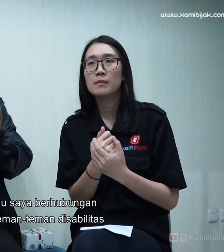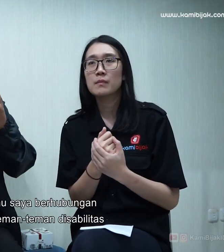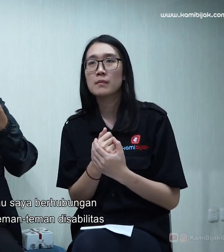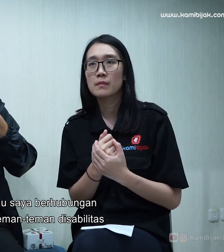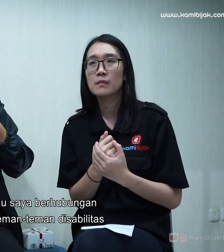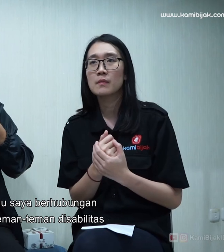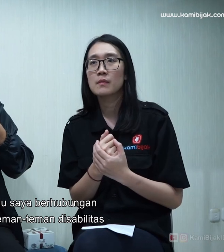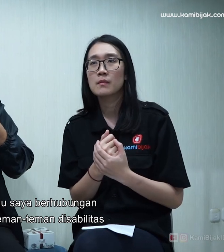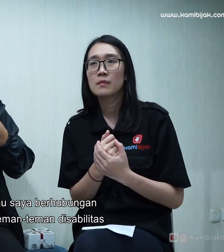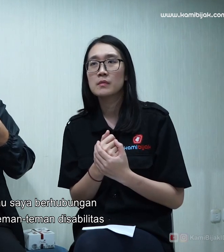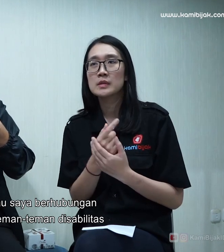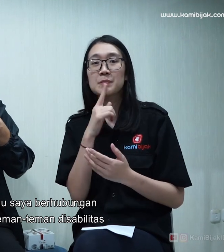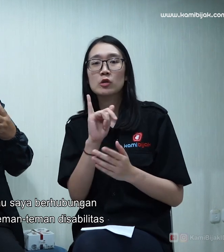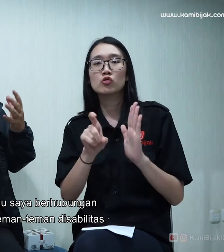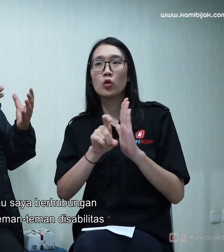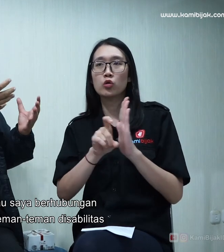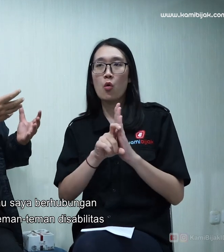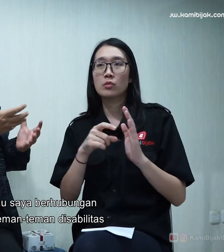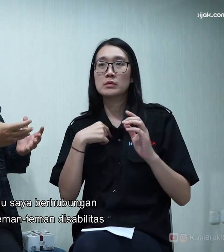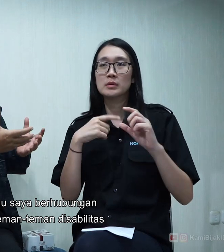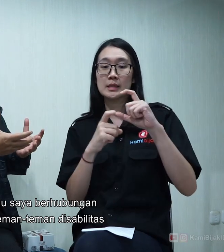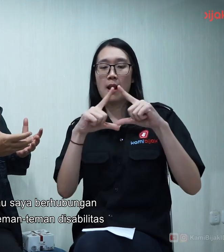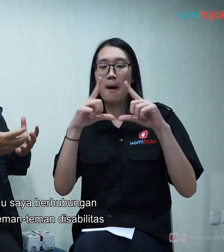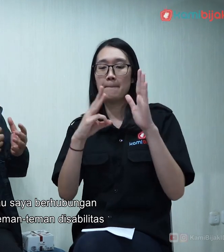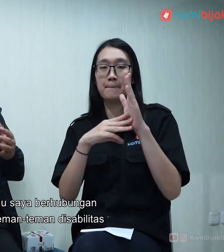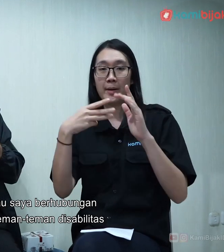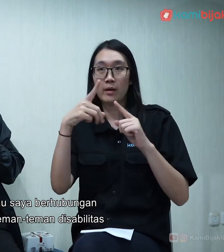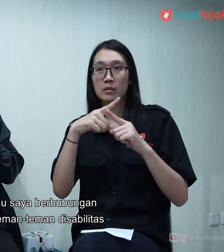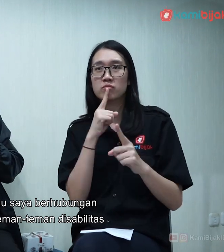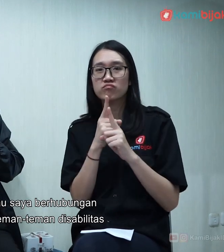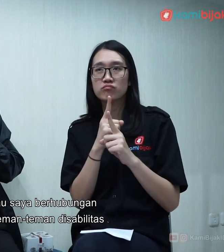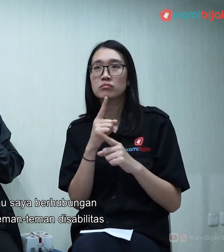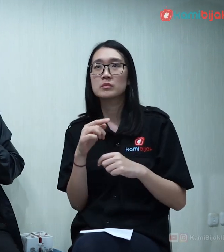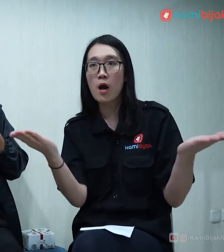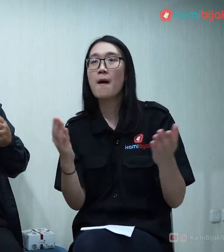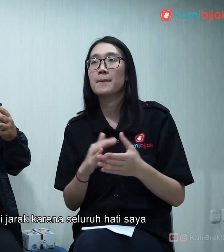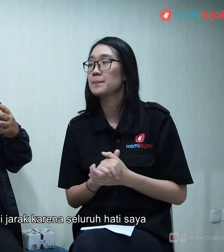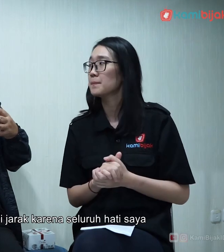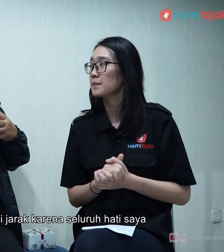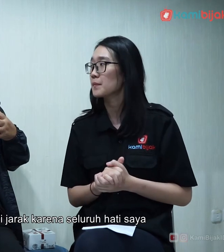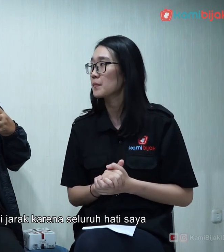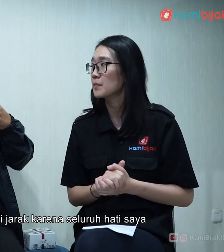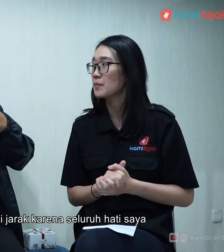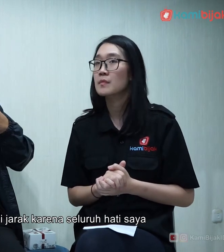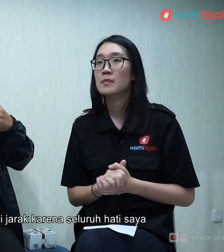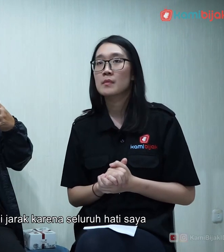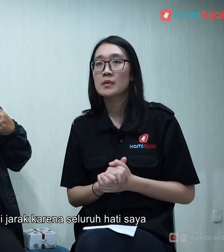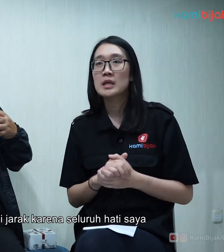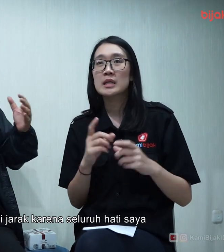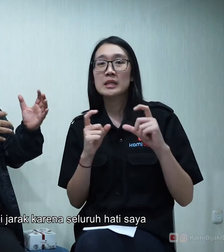Jadi kalau saya berhubungan dengan teman-teman difabilitas, saya